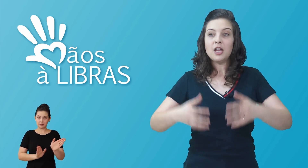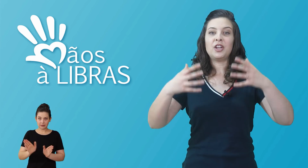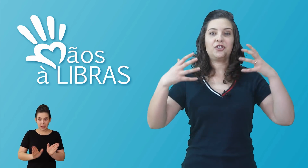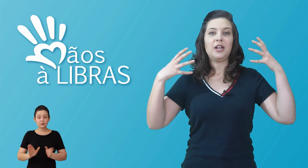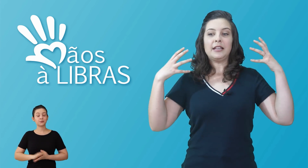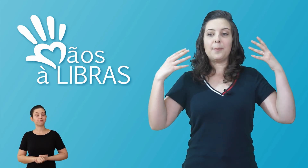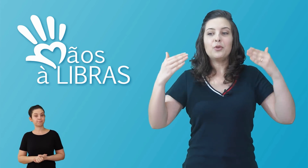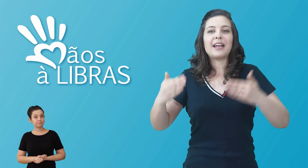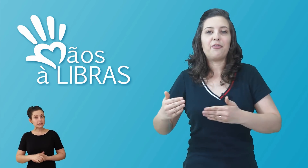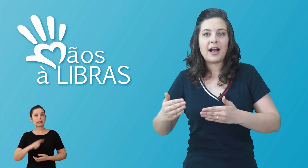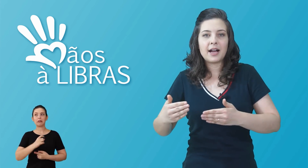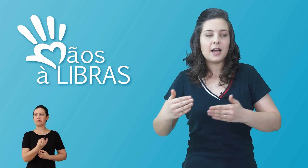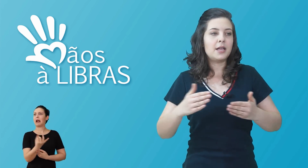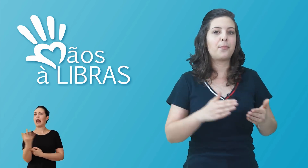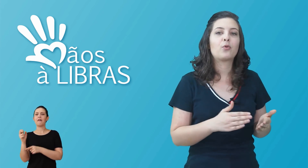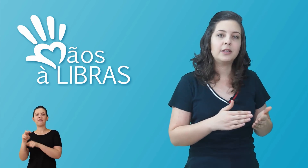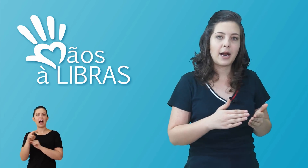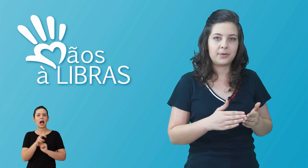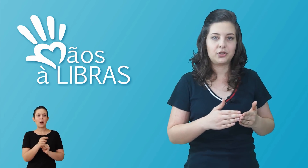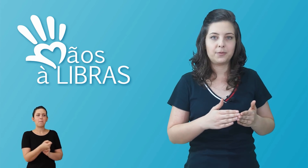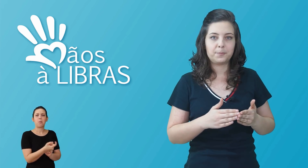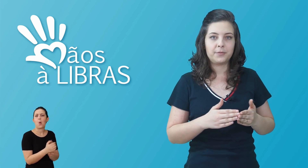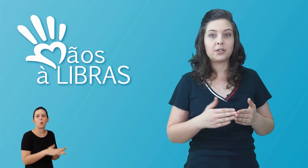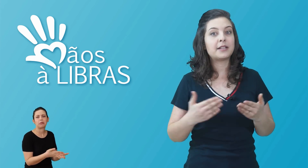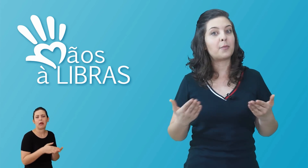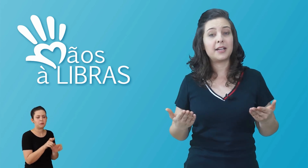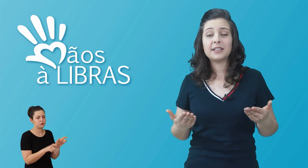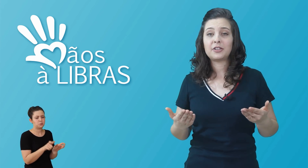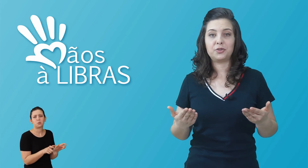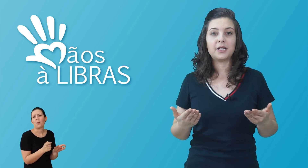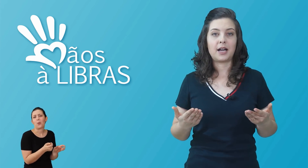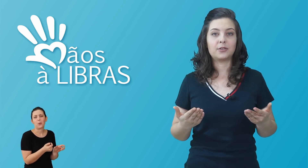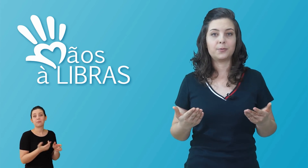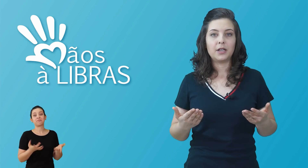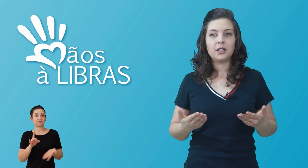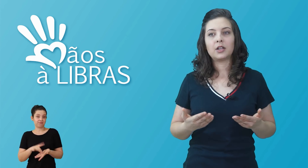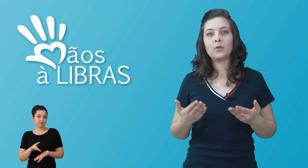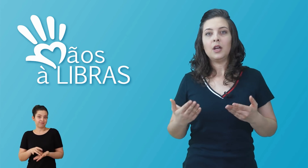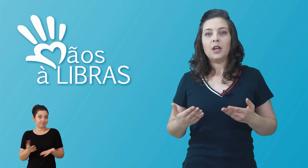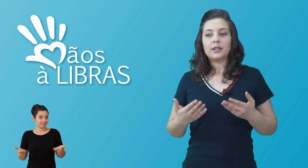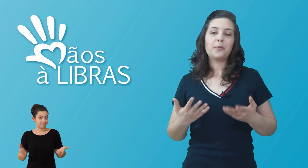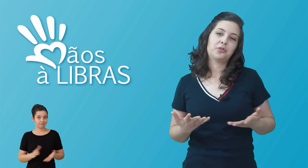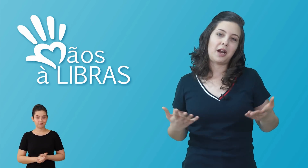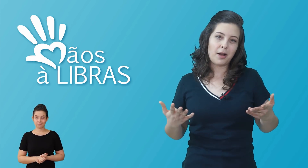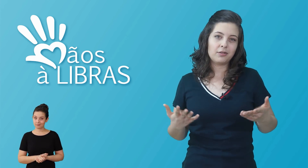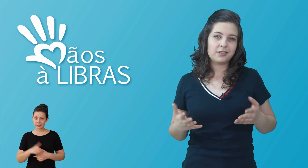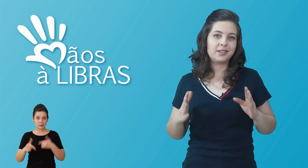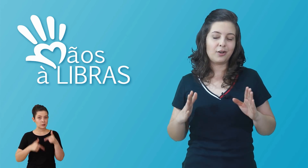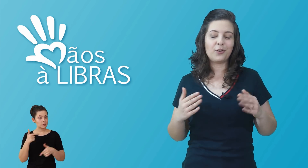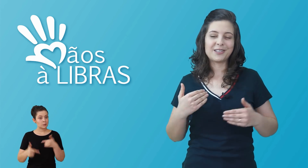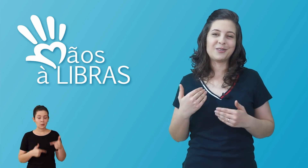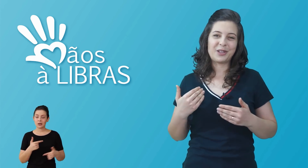intérprete. Gente, tem muita vaga e pouco intérprete. Então essa é uma realidade de mercado. Então tem muito